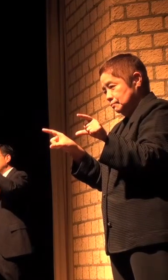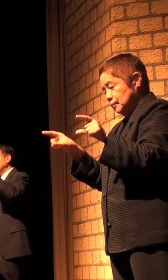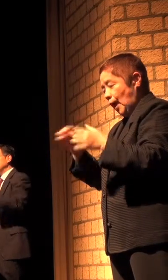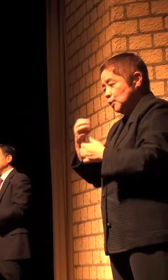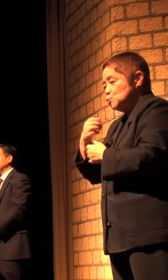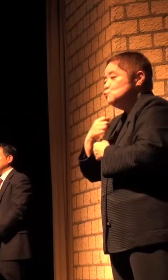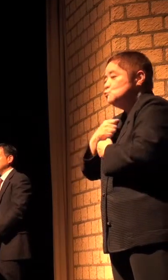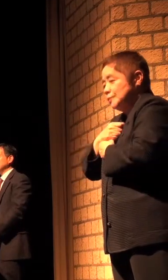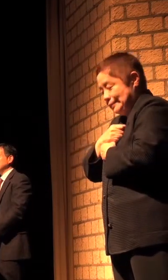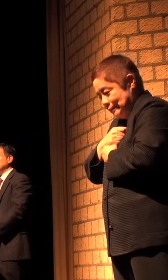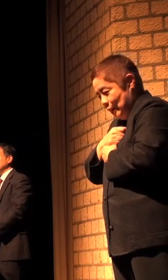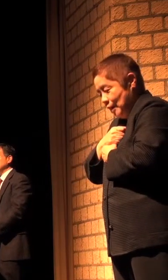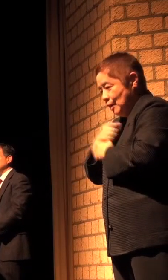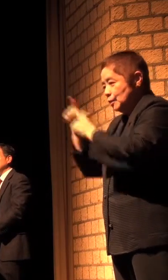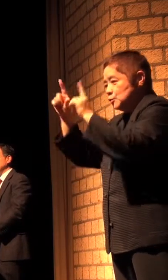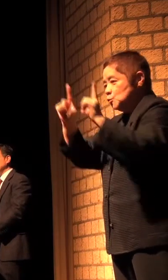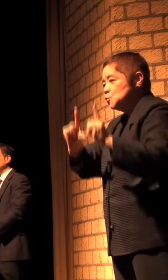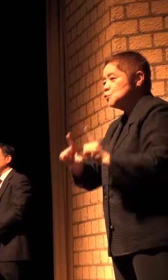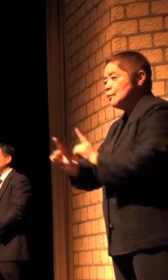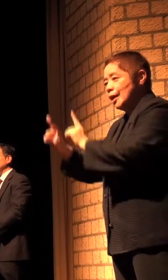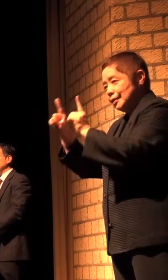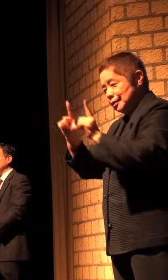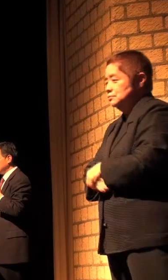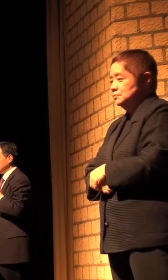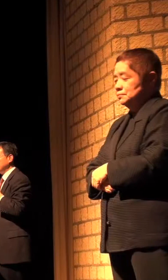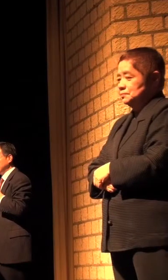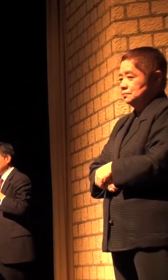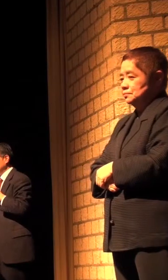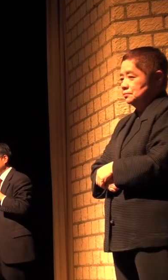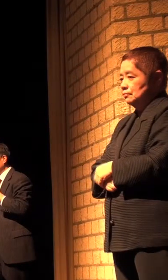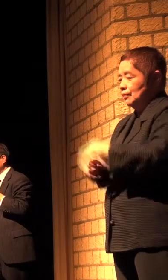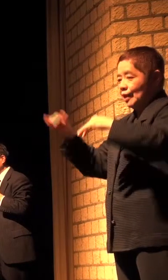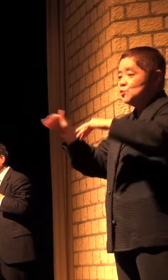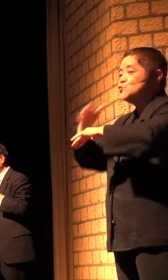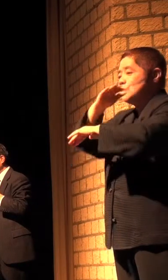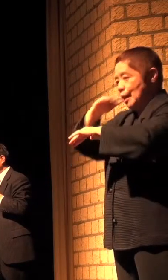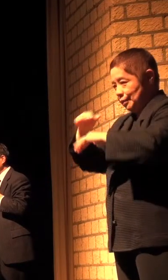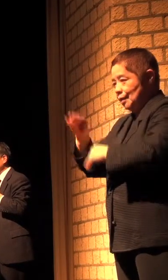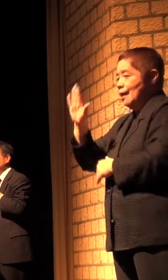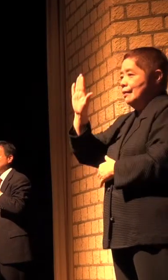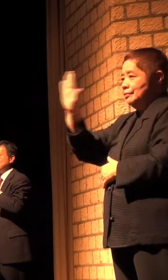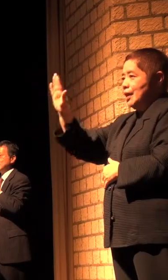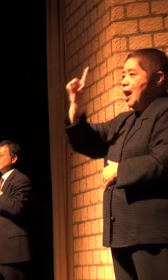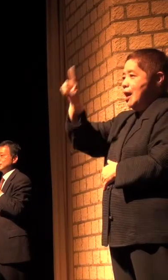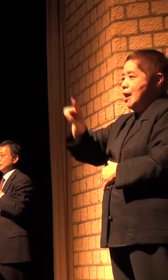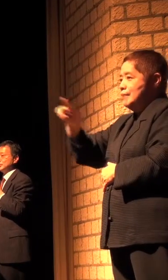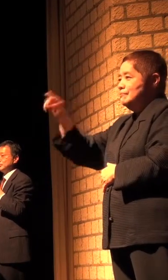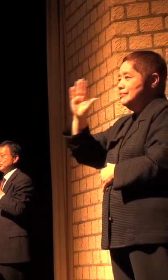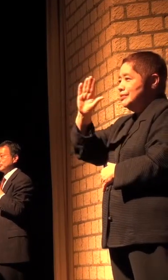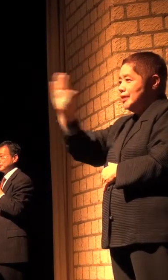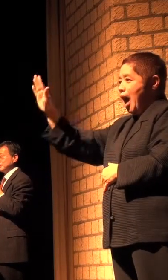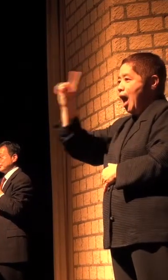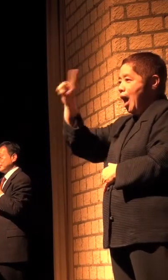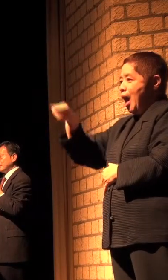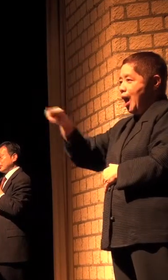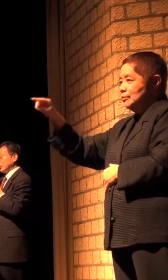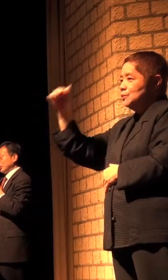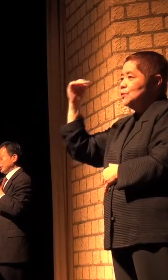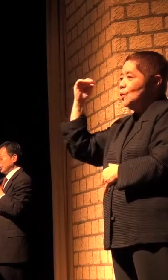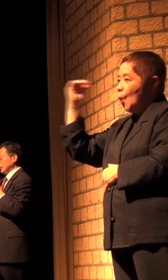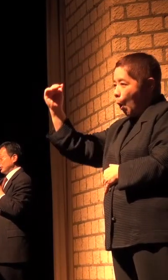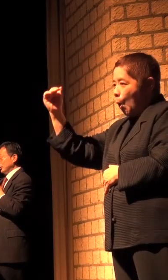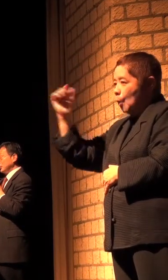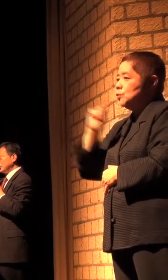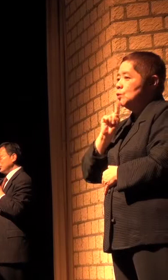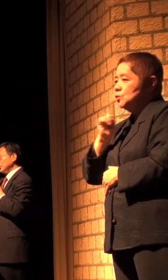注意してお住まいにならないといけないと。津波てんでんこっていうのもこれすごく有名になりましたけど、